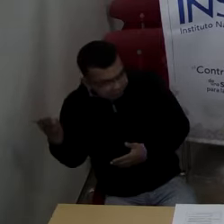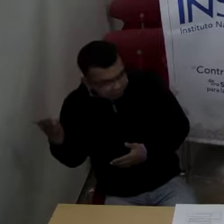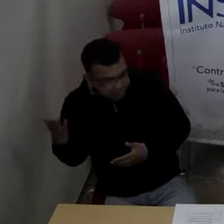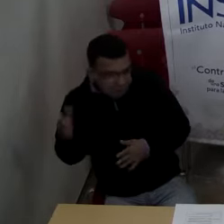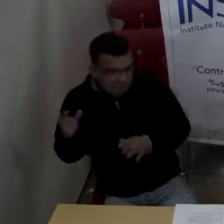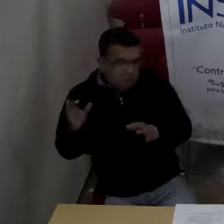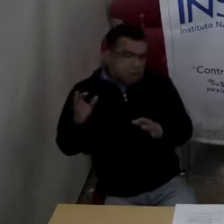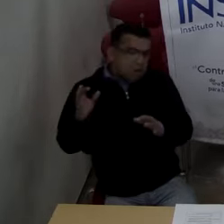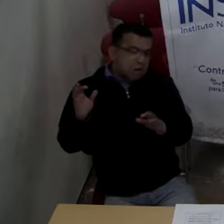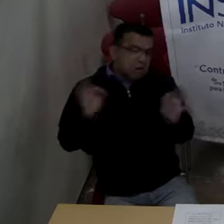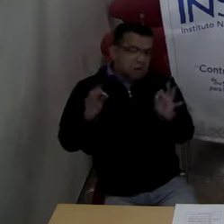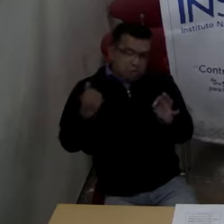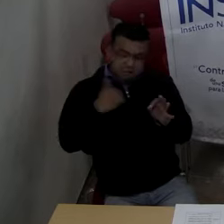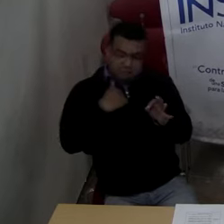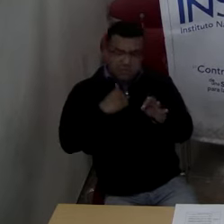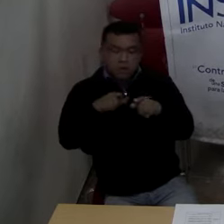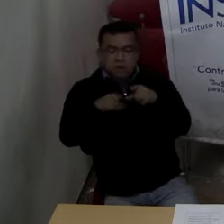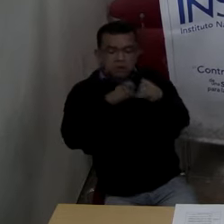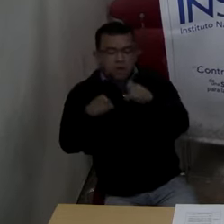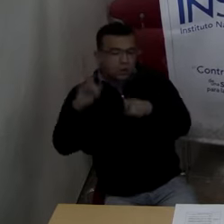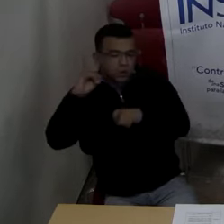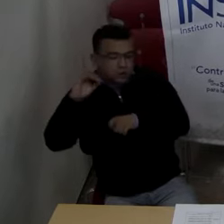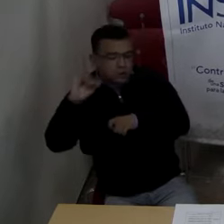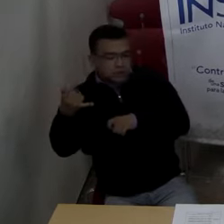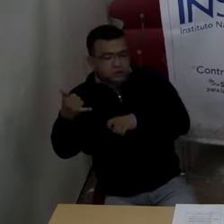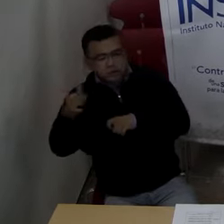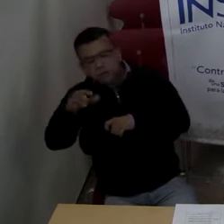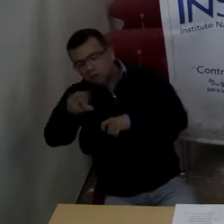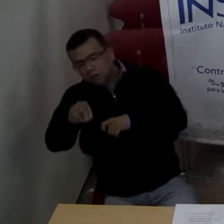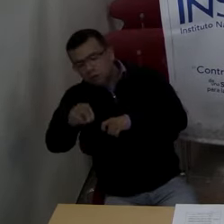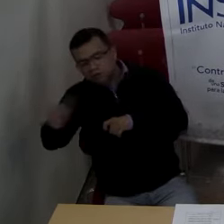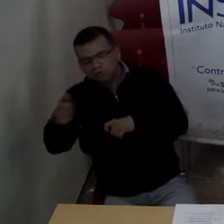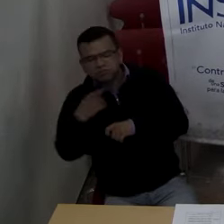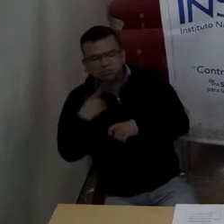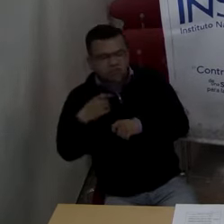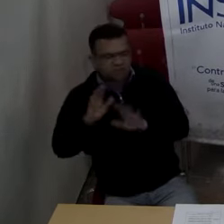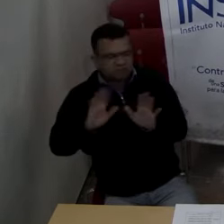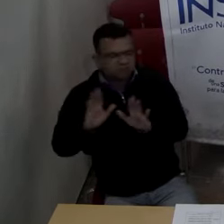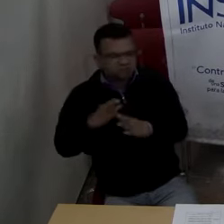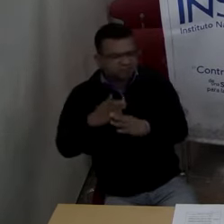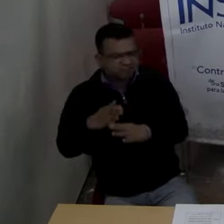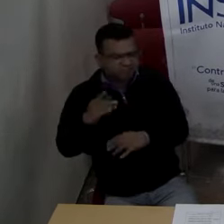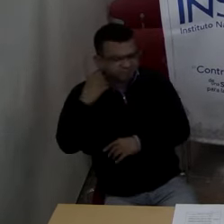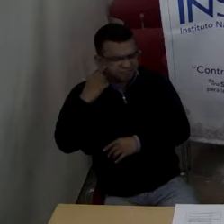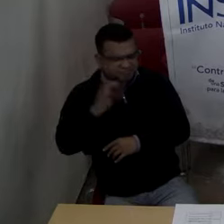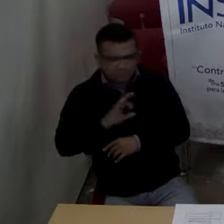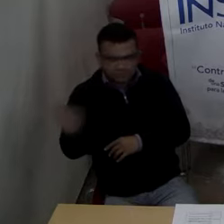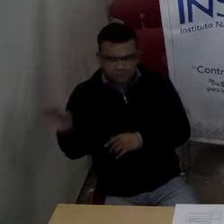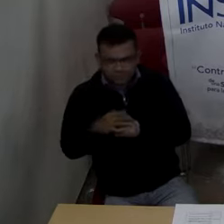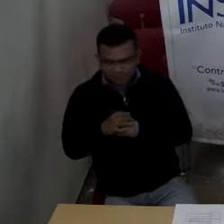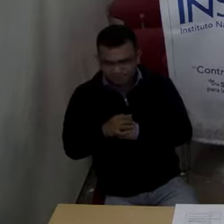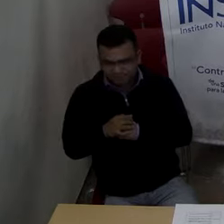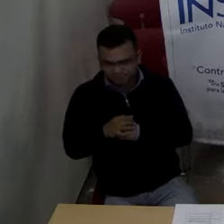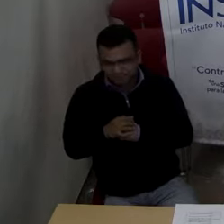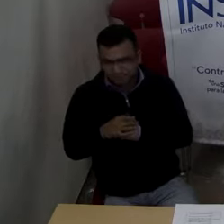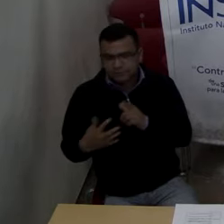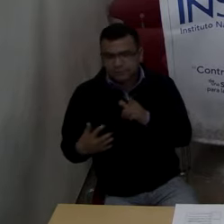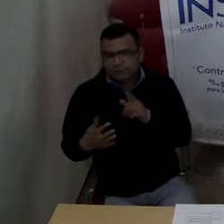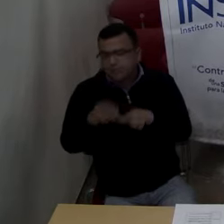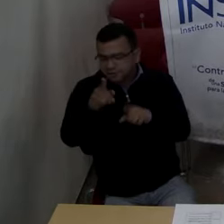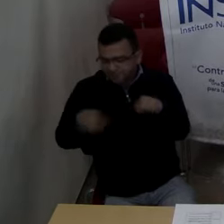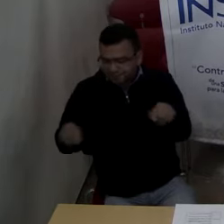hay factores emocionales, factores voluntarios que inciden en esa percepción del